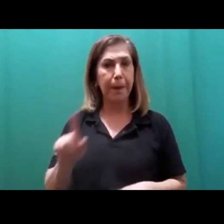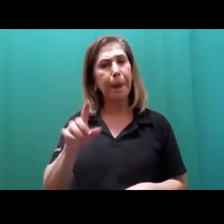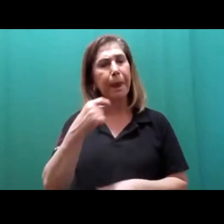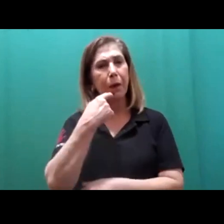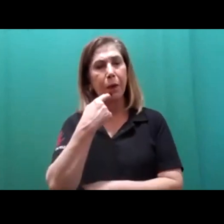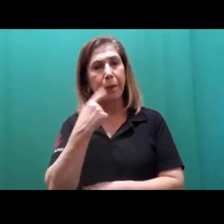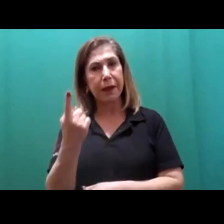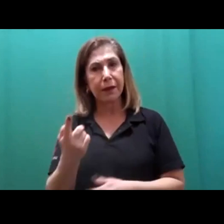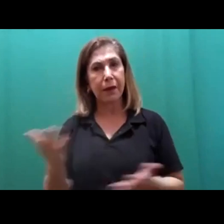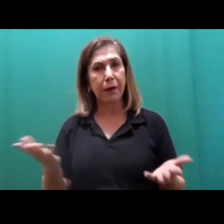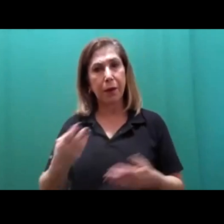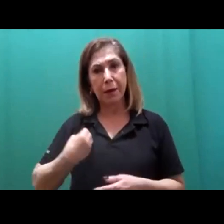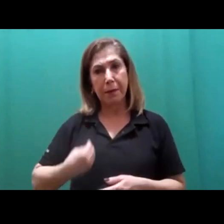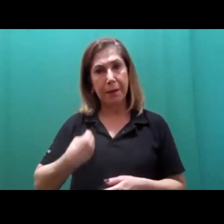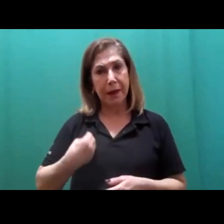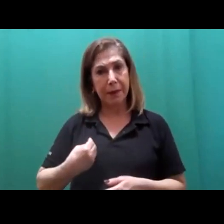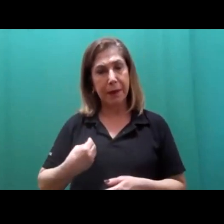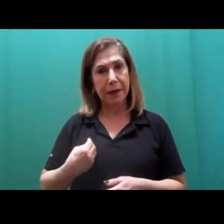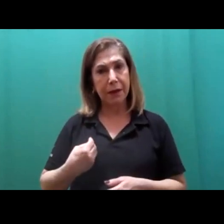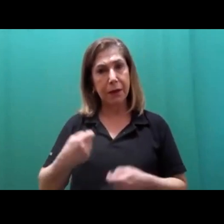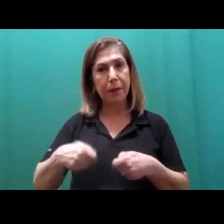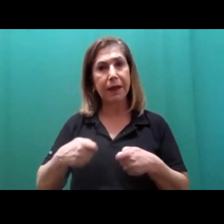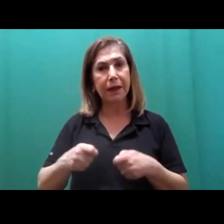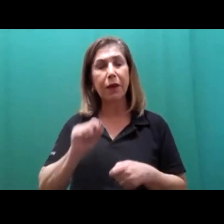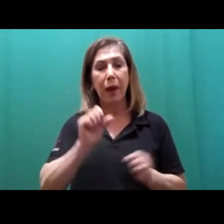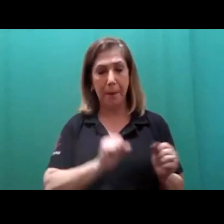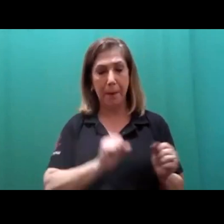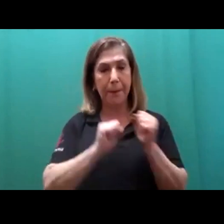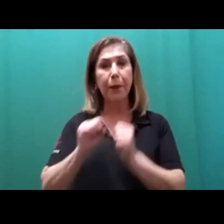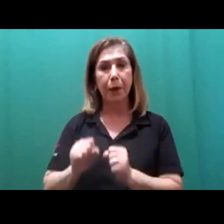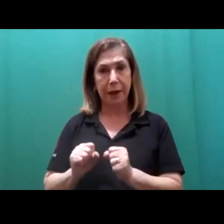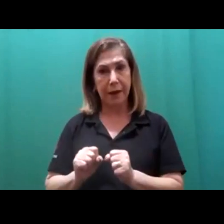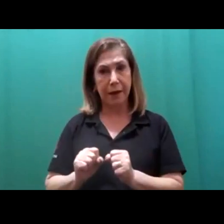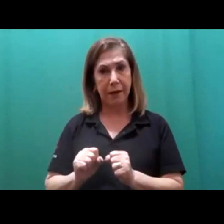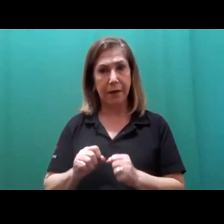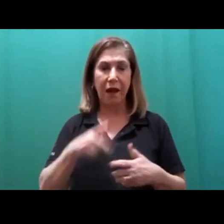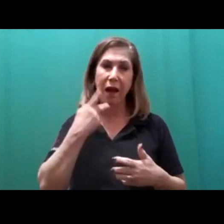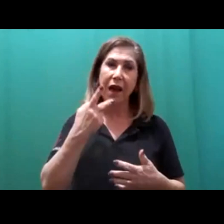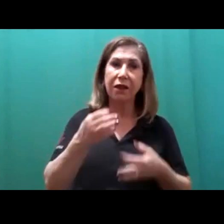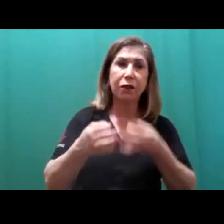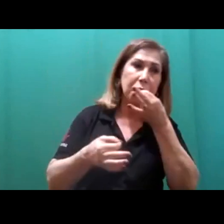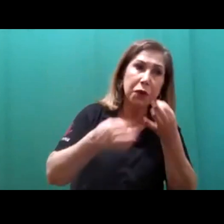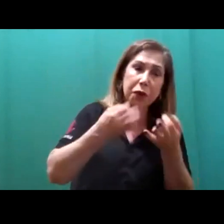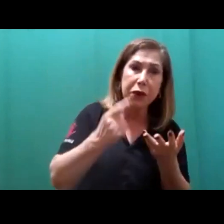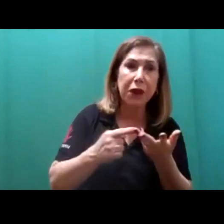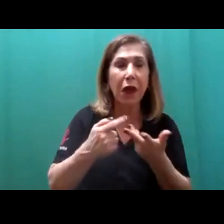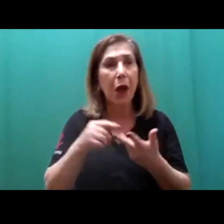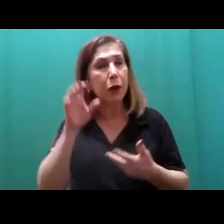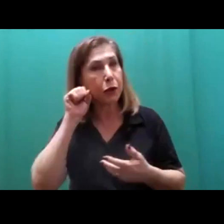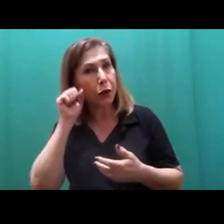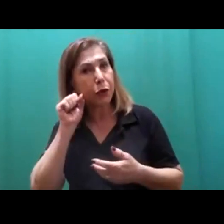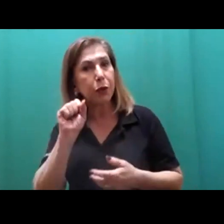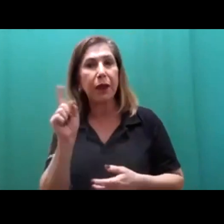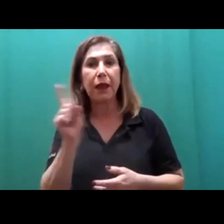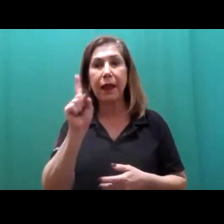a participação ela tem que ser uma participação com poder. Não uma participação de sugestão, de escuta. É participação